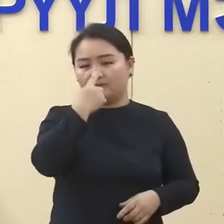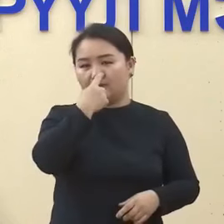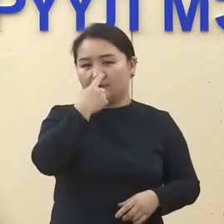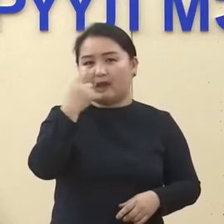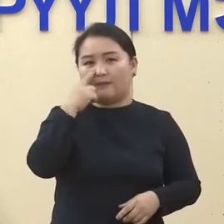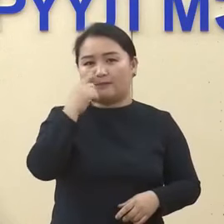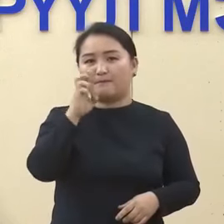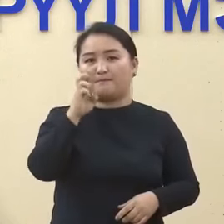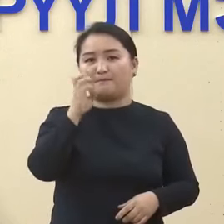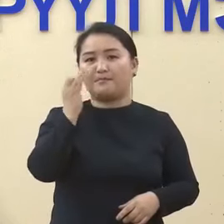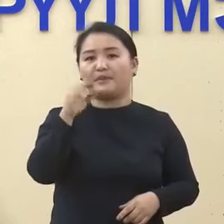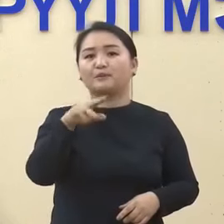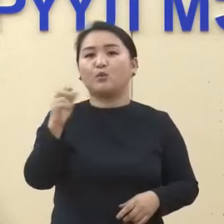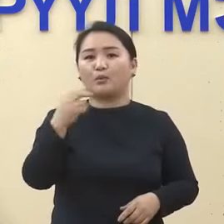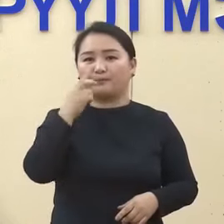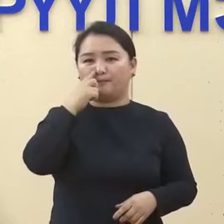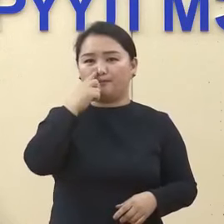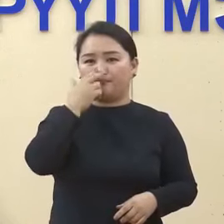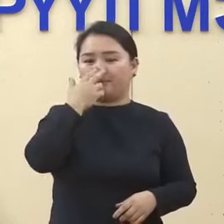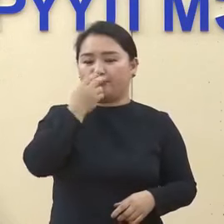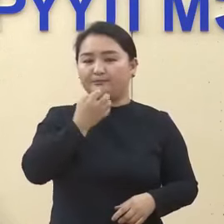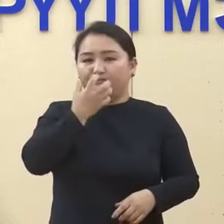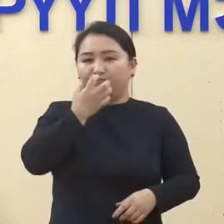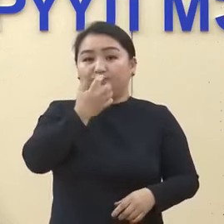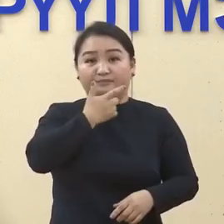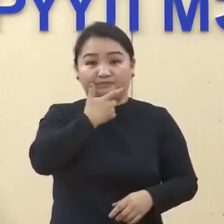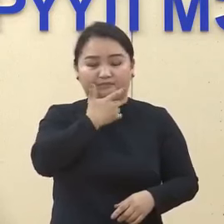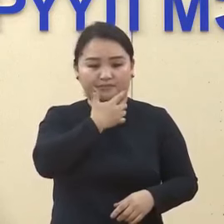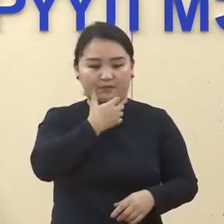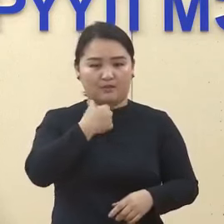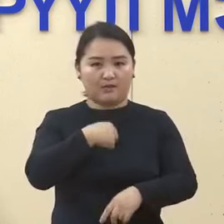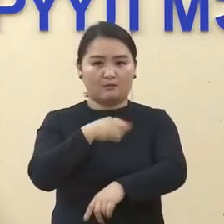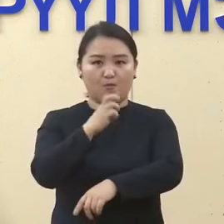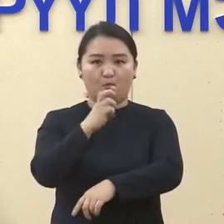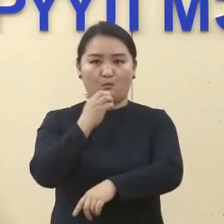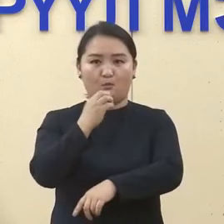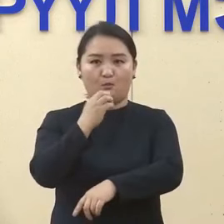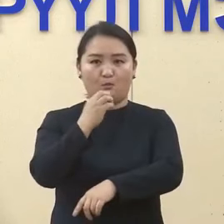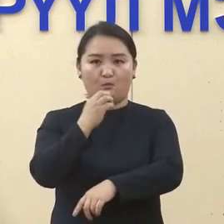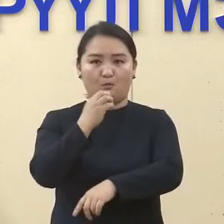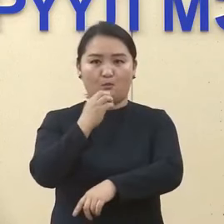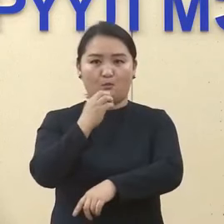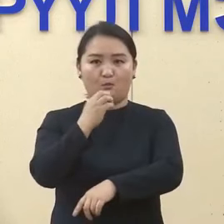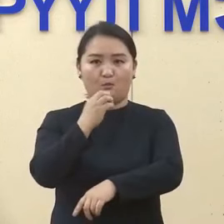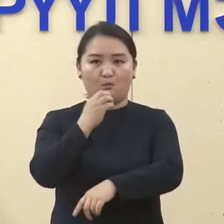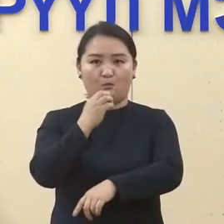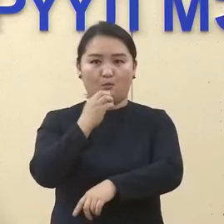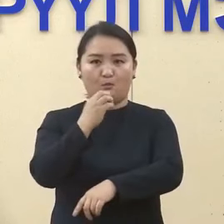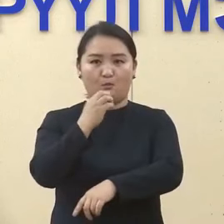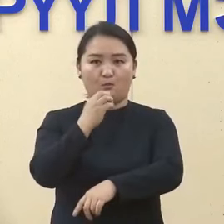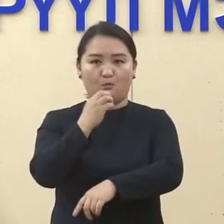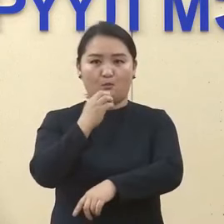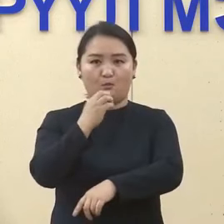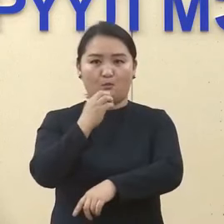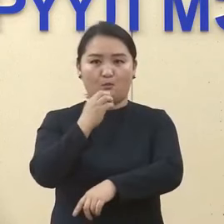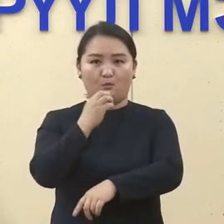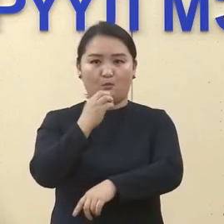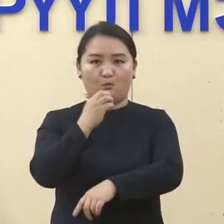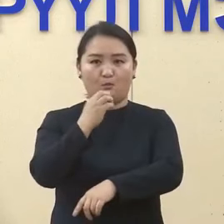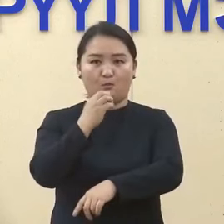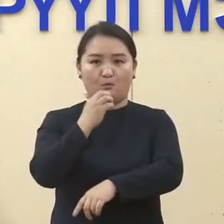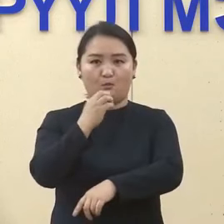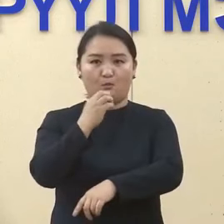битүүрэх, аа тэгээд одоо би булчин өвдөх, би арцайх зэрэг шинж тэмдэг бол